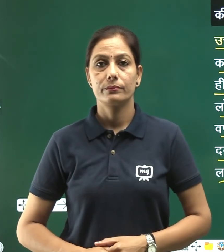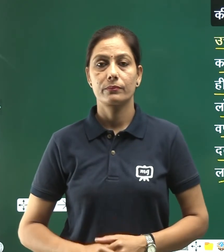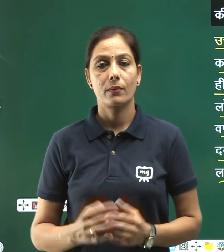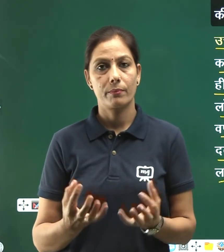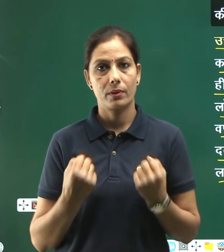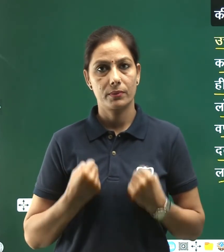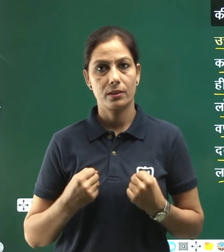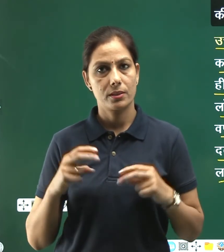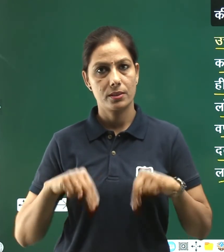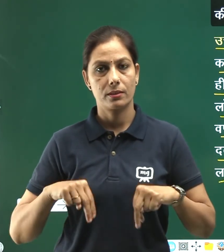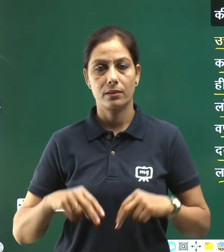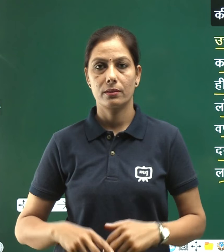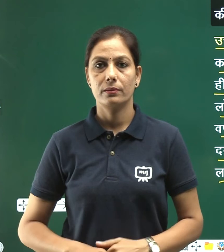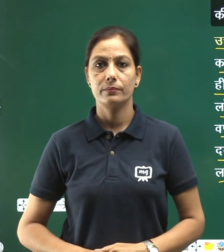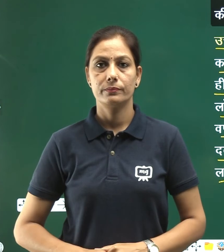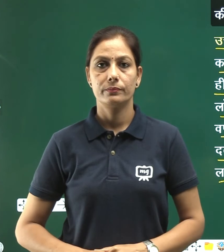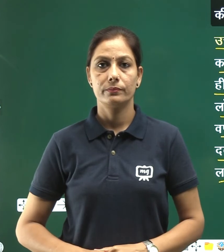प्राप्त करना चाहते हैं।